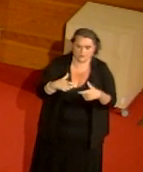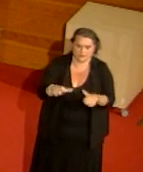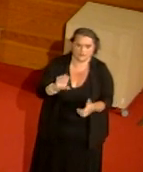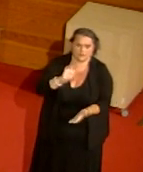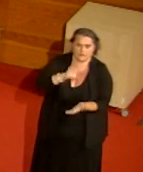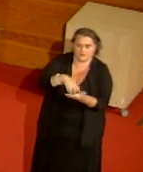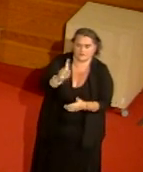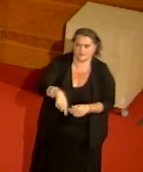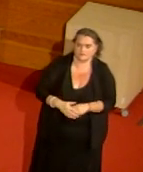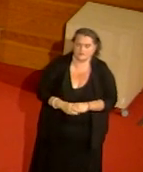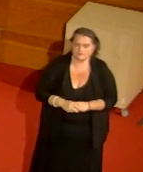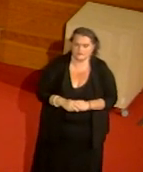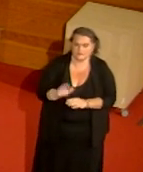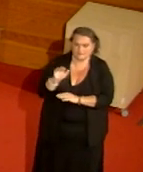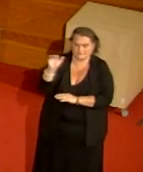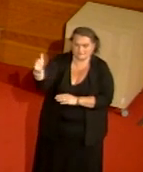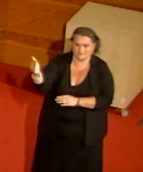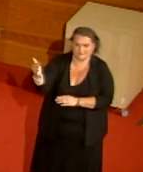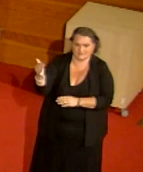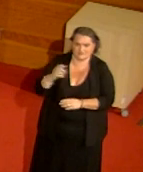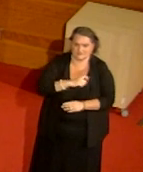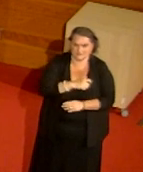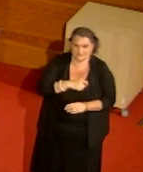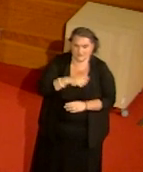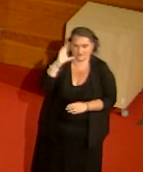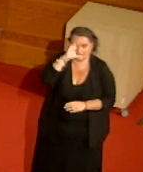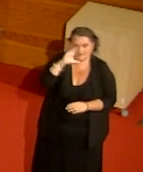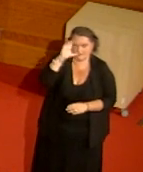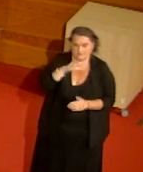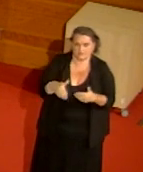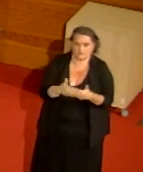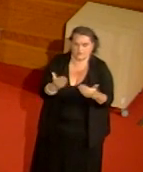patroner eta Nao borde cientif eta